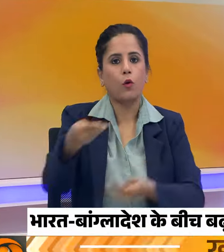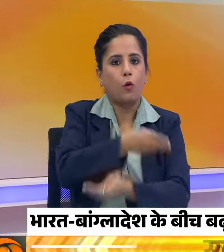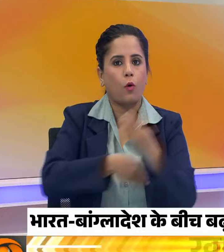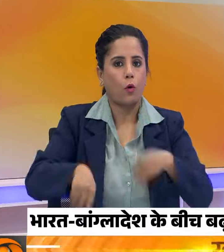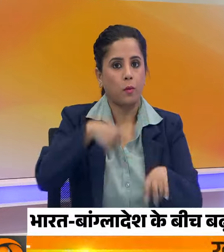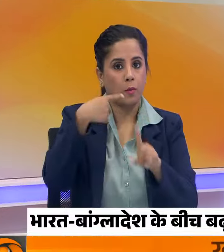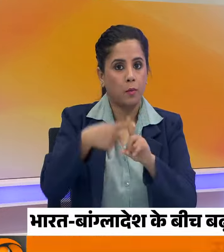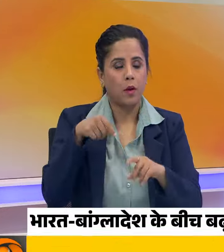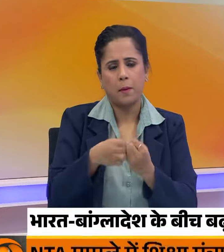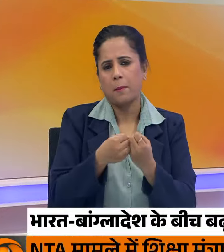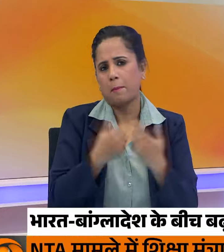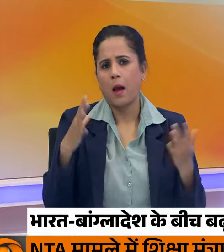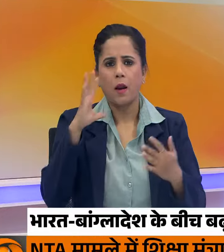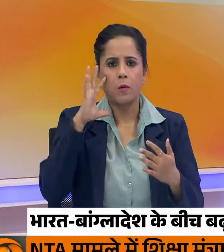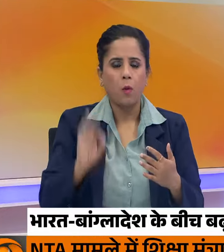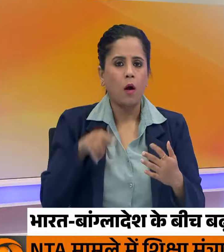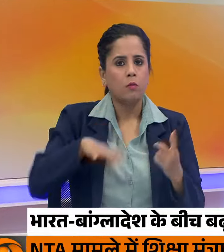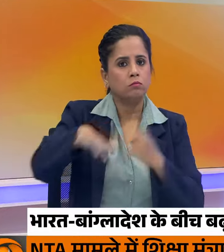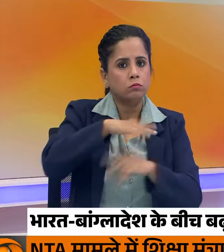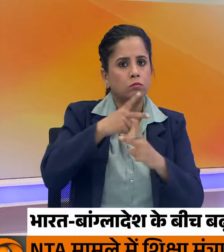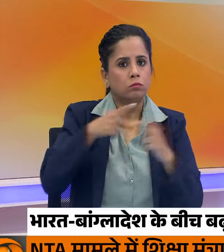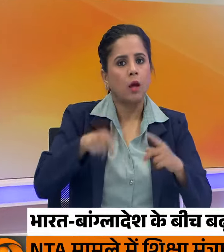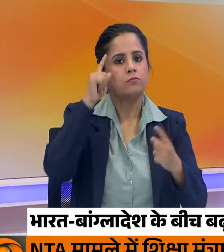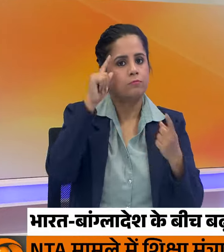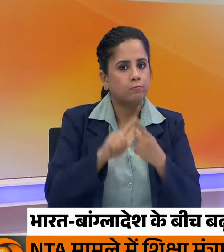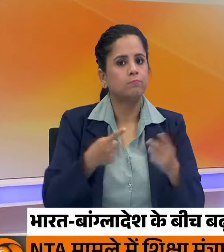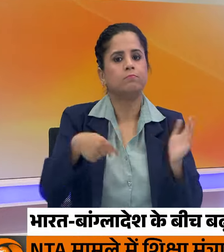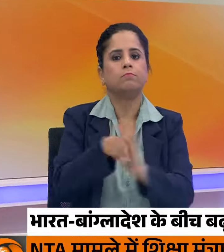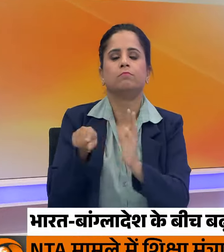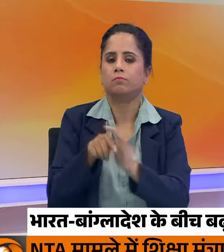समेत कई अहम क्षेत्रों में हुए